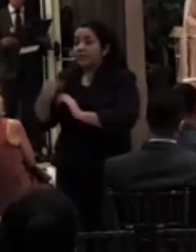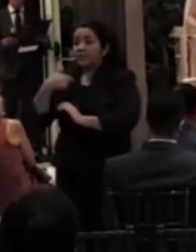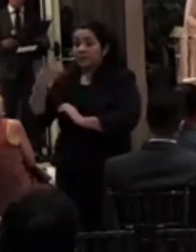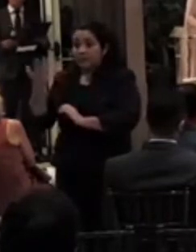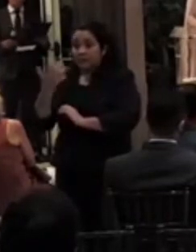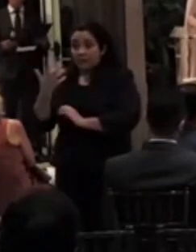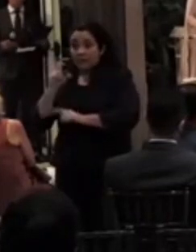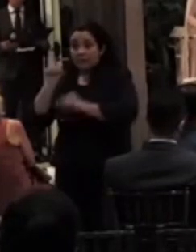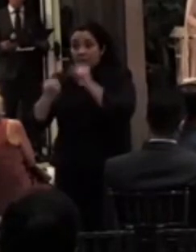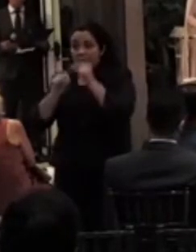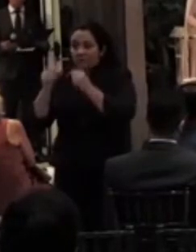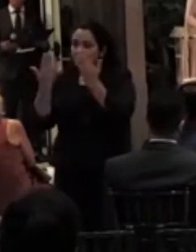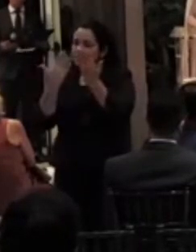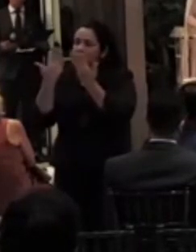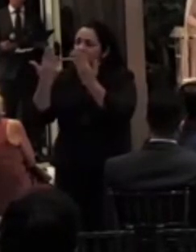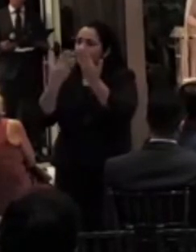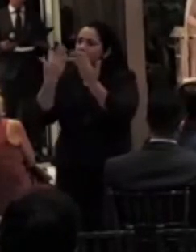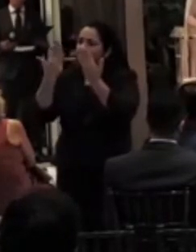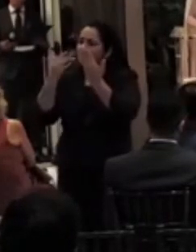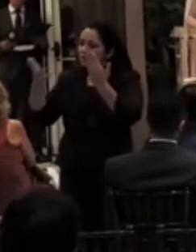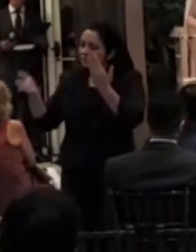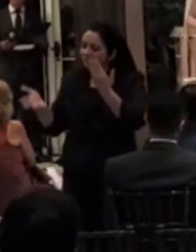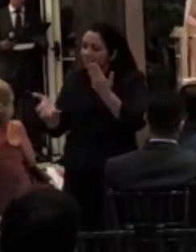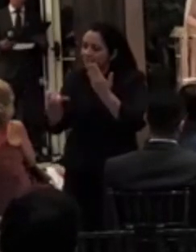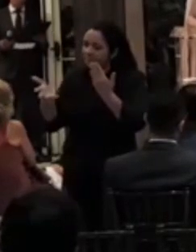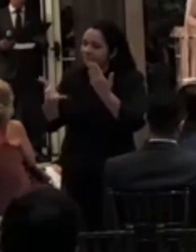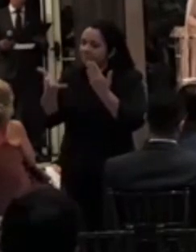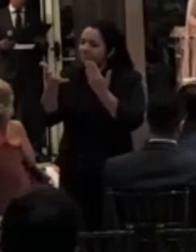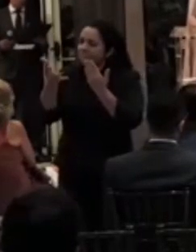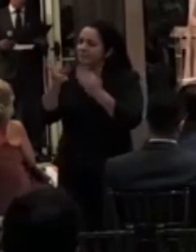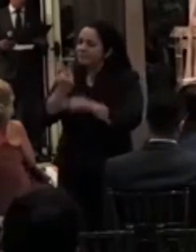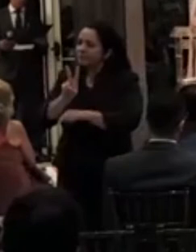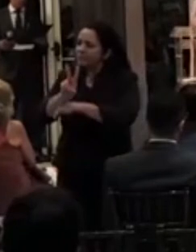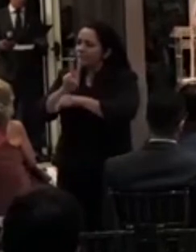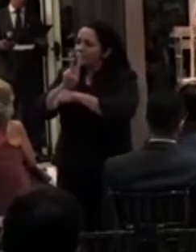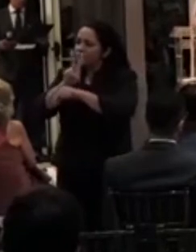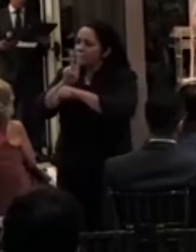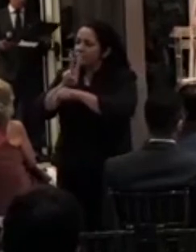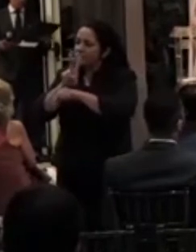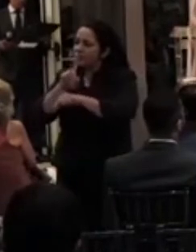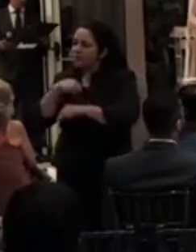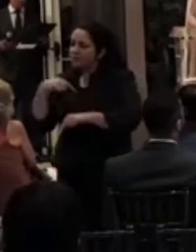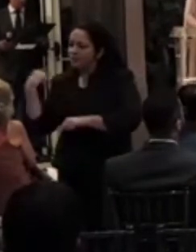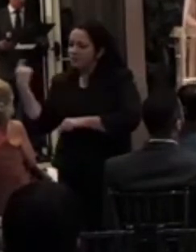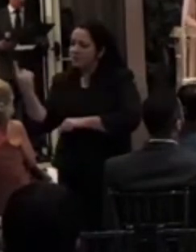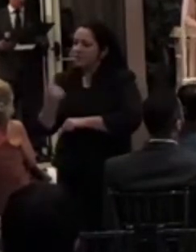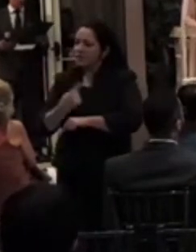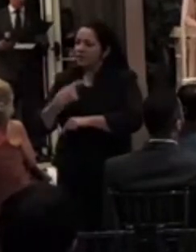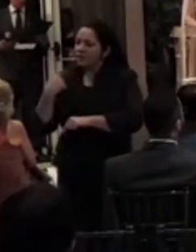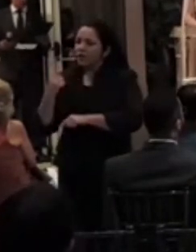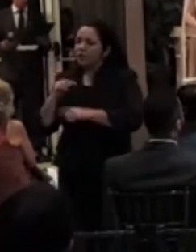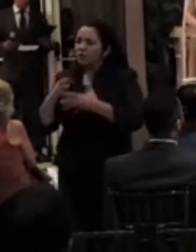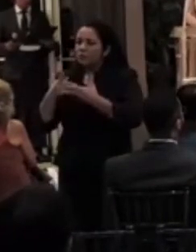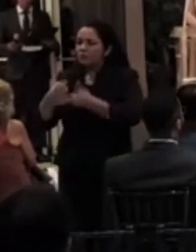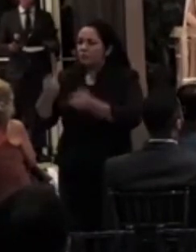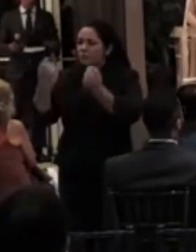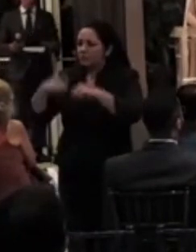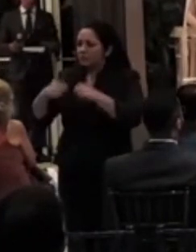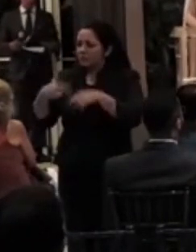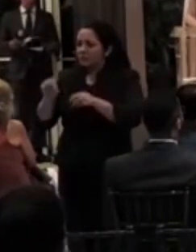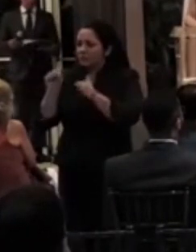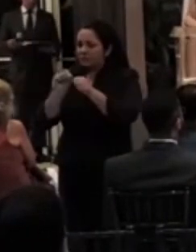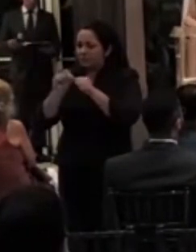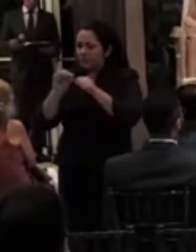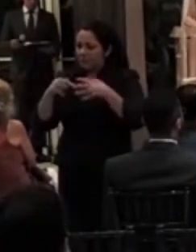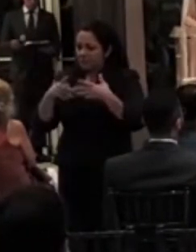uma psicologia que compreenda e defenda as nossas demandas e necessidades para o bom